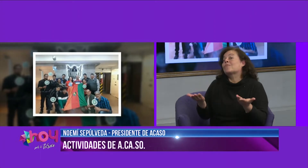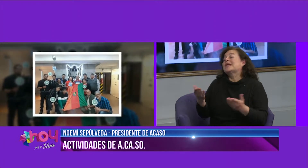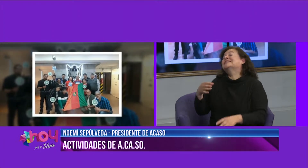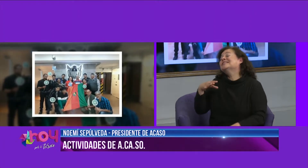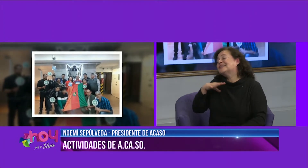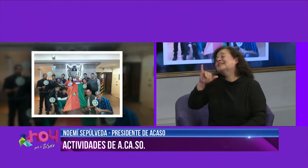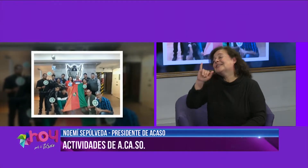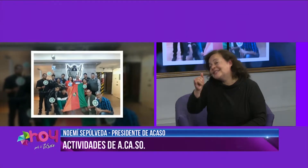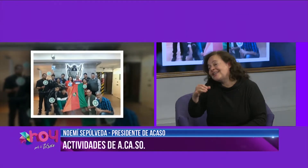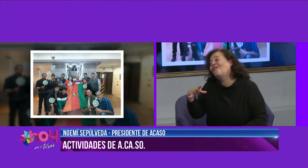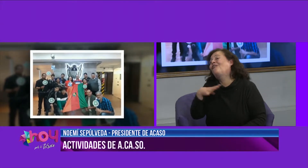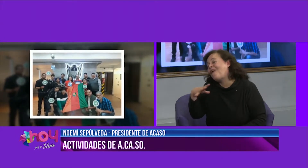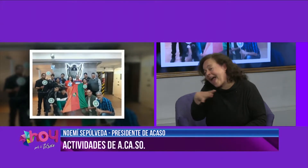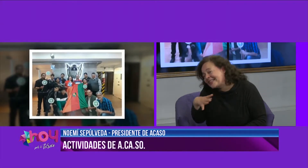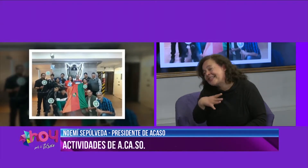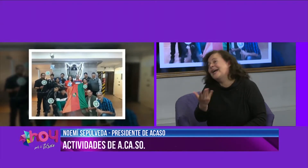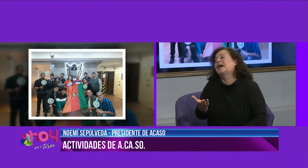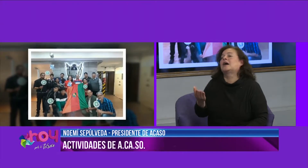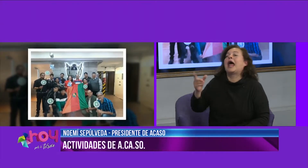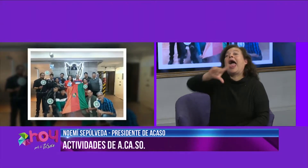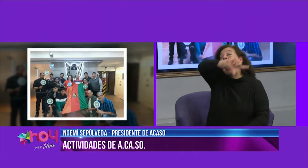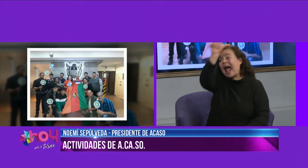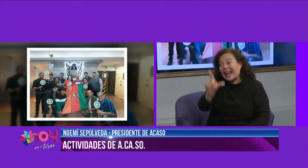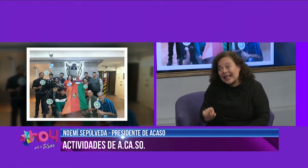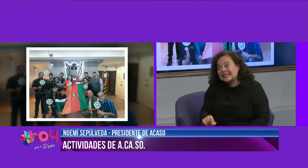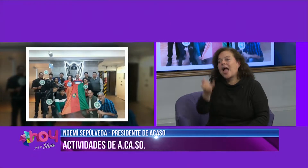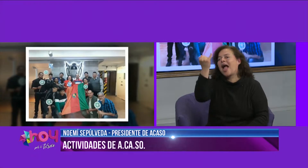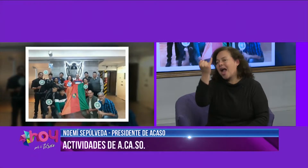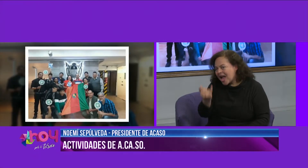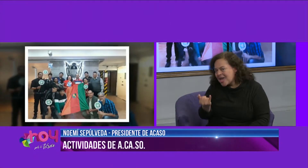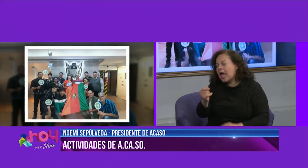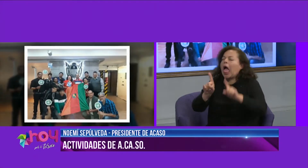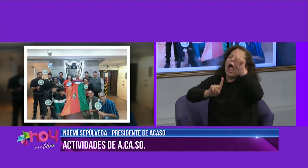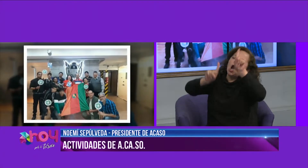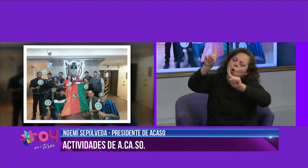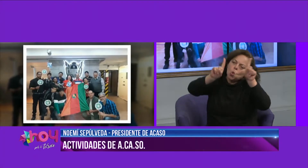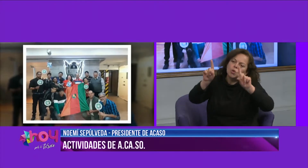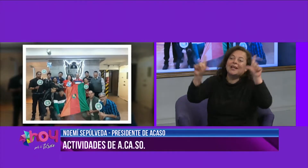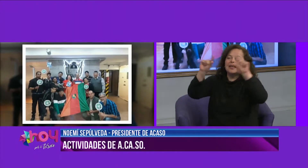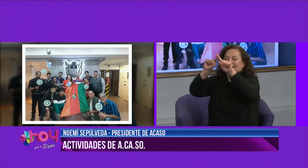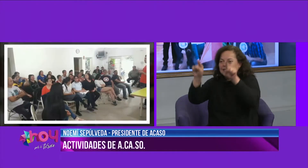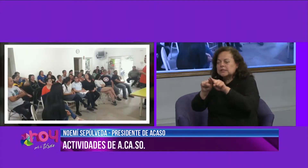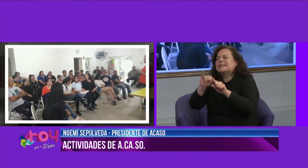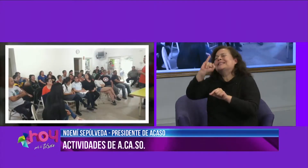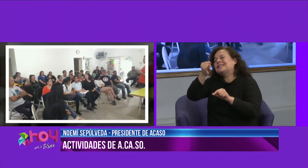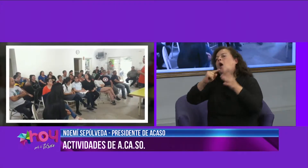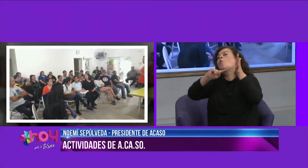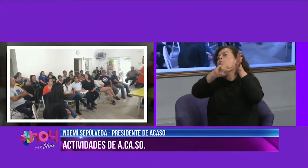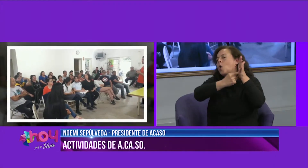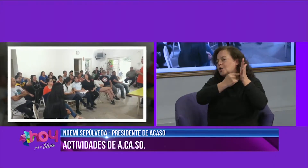Y bueno, es verdad, sí, pero falta. Por ejemplo, en toda la Argentina, bueno, hay en algunos canales tienen, en